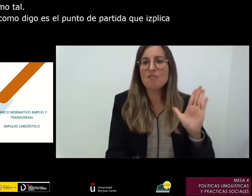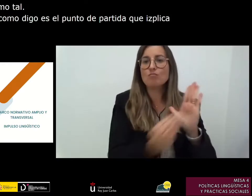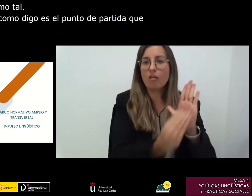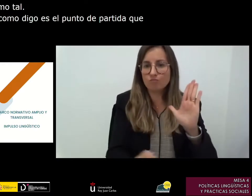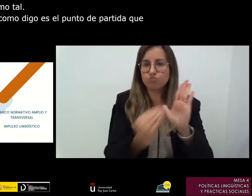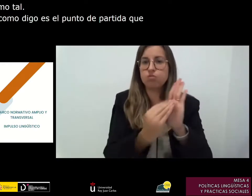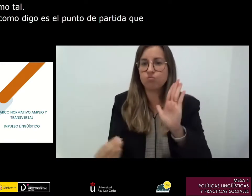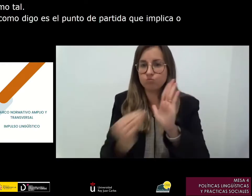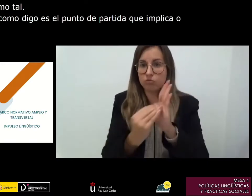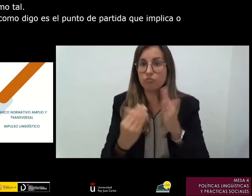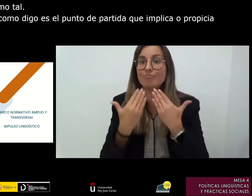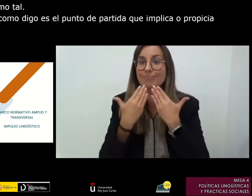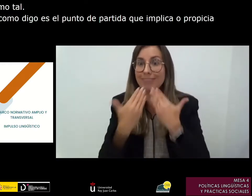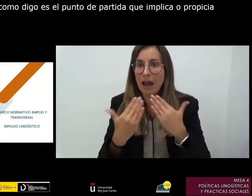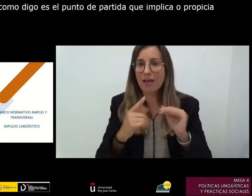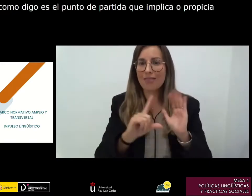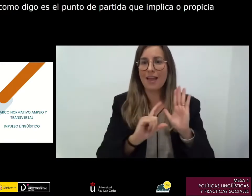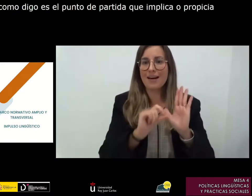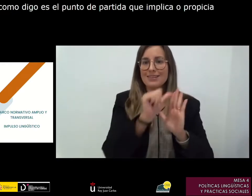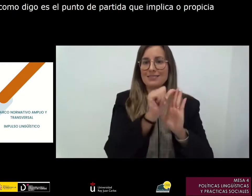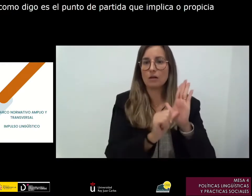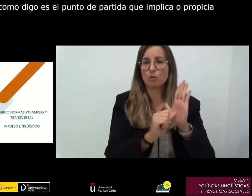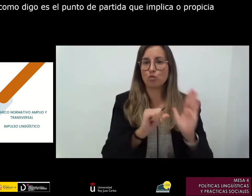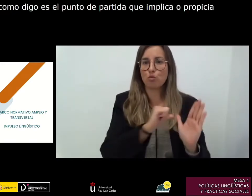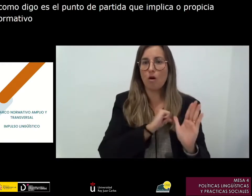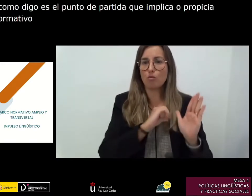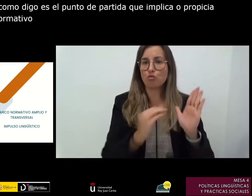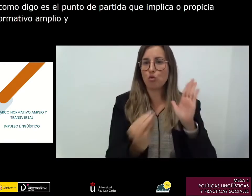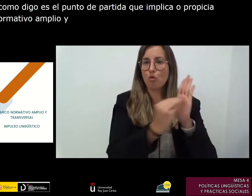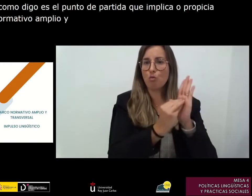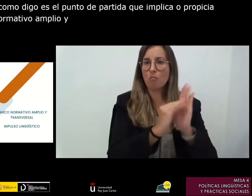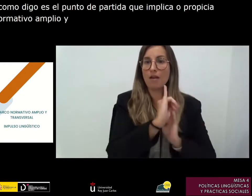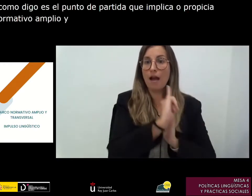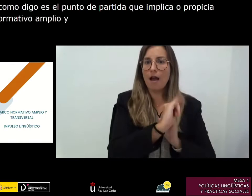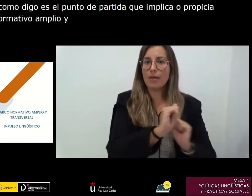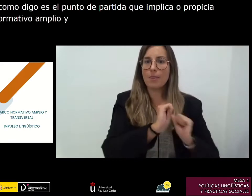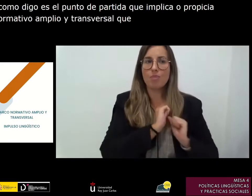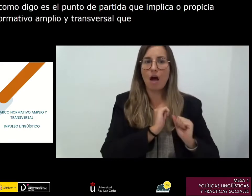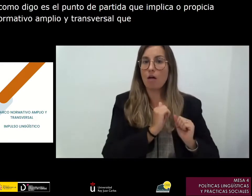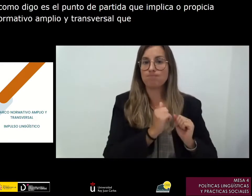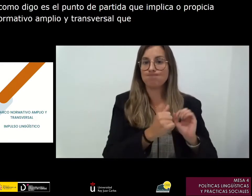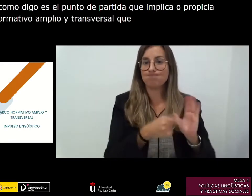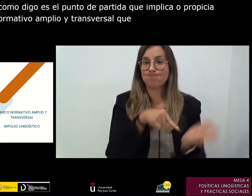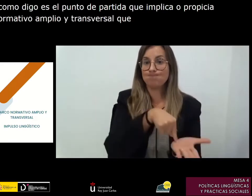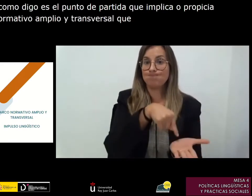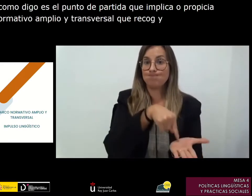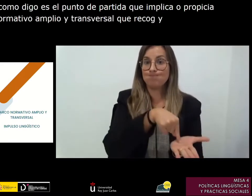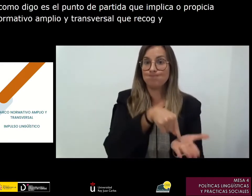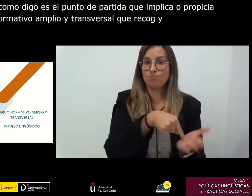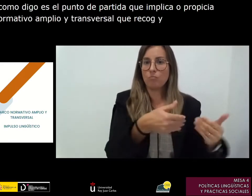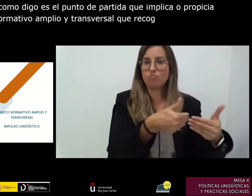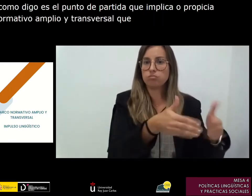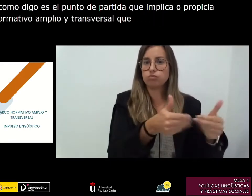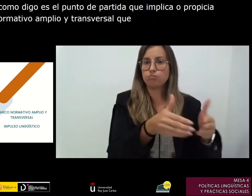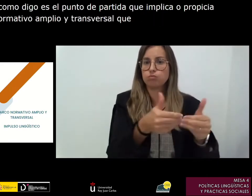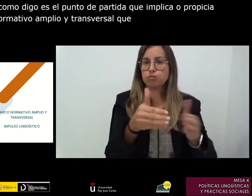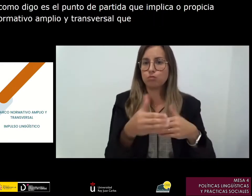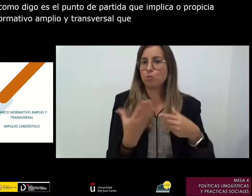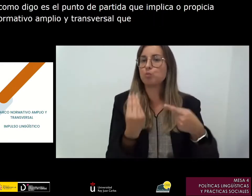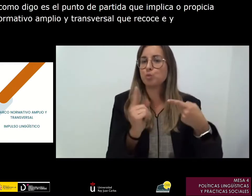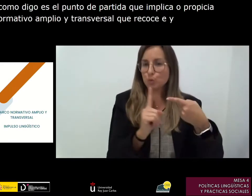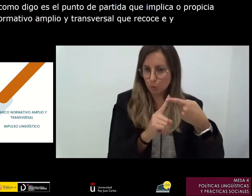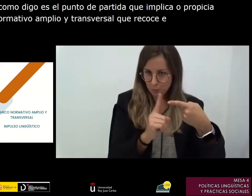normativo amplio y transversal que recoge y contempla la lengua de signos, como lo hace el texto